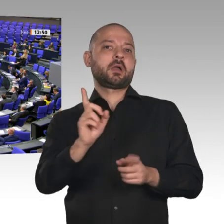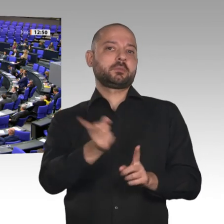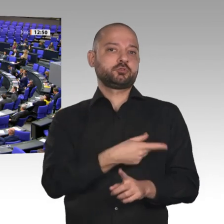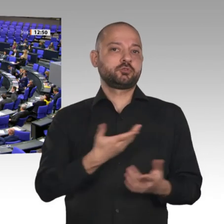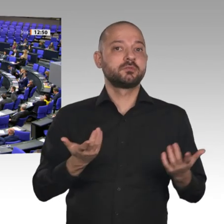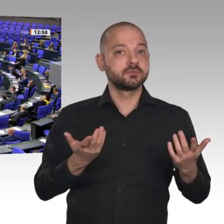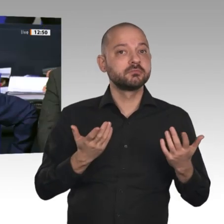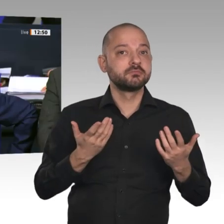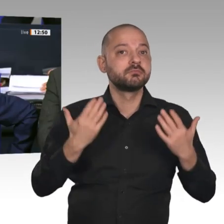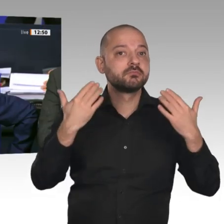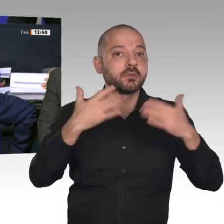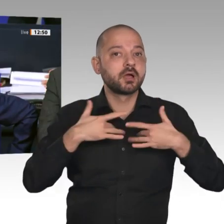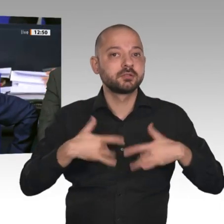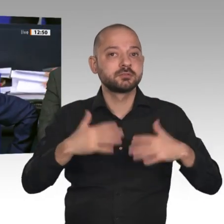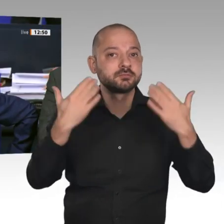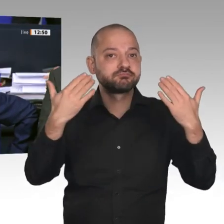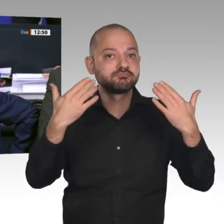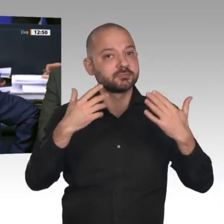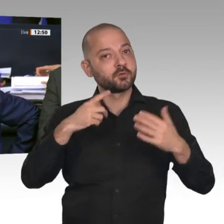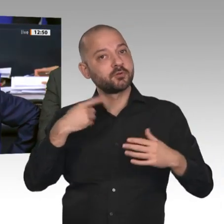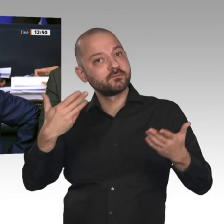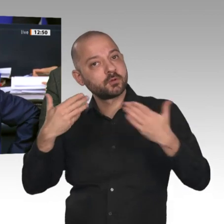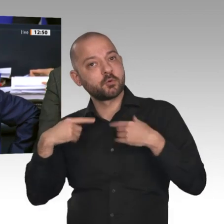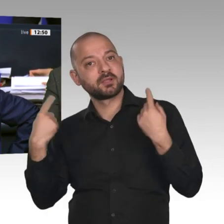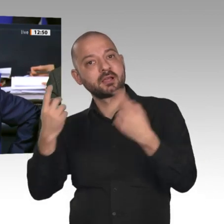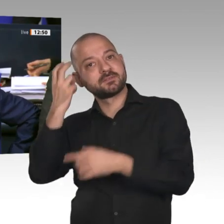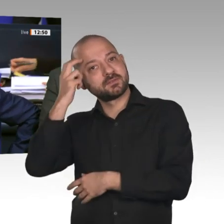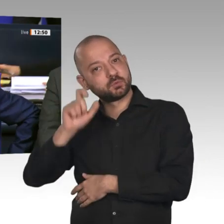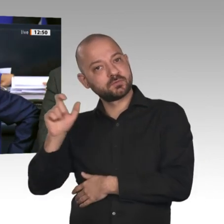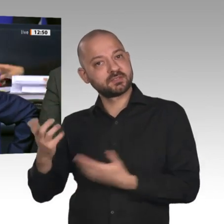Vielen Dank. Nächster Redner ist der Kollege Helge Lind, SPD-Fraktion.